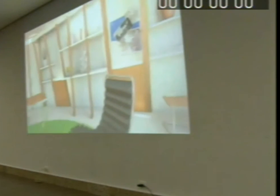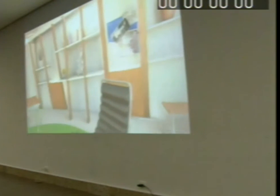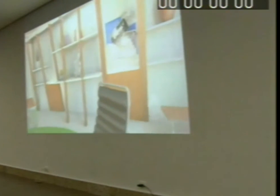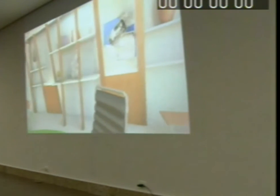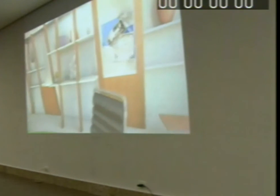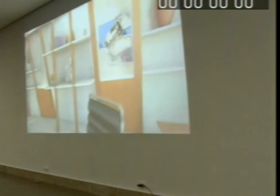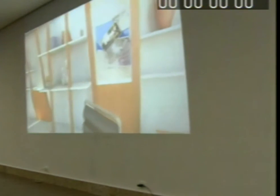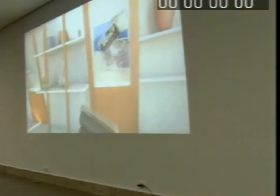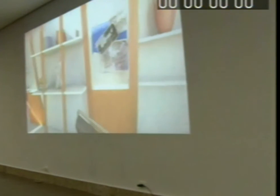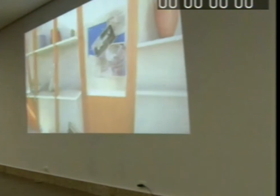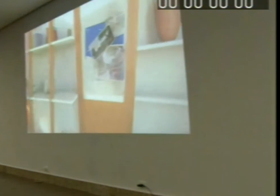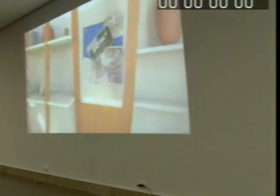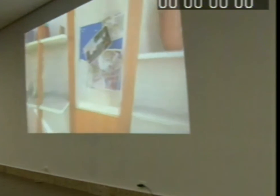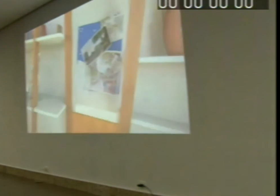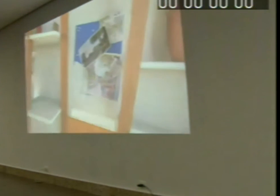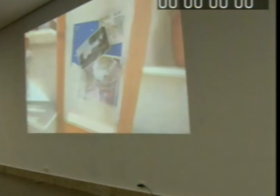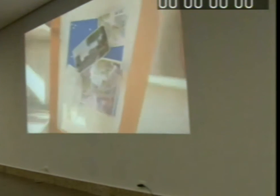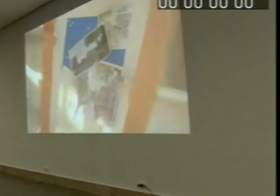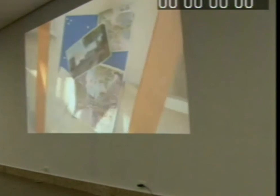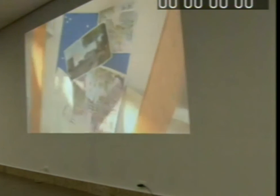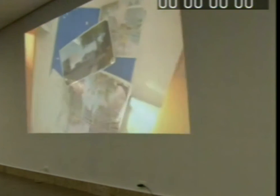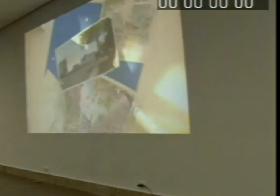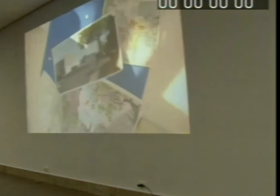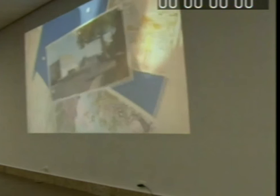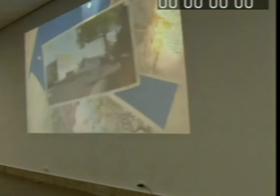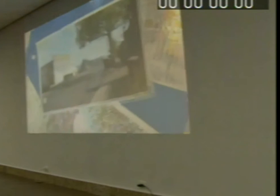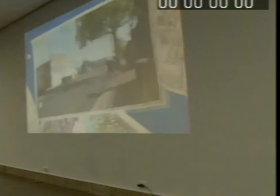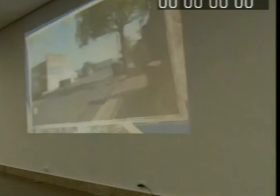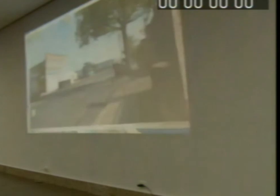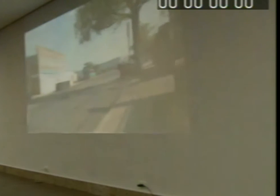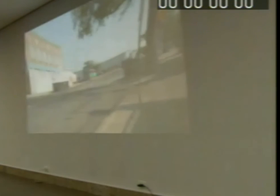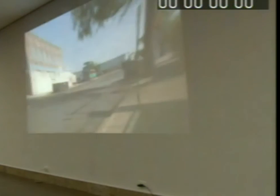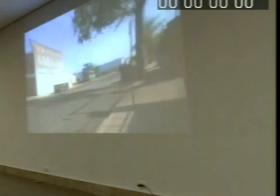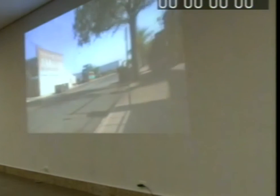masc ai prend